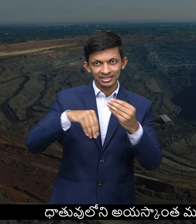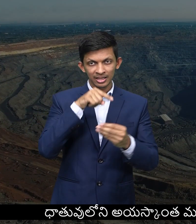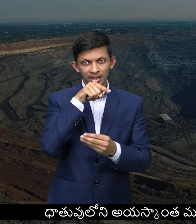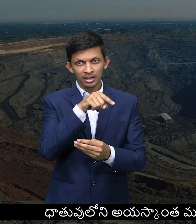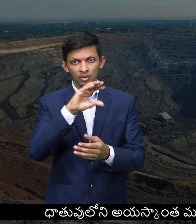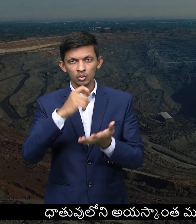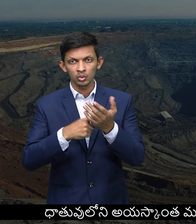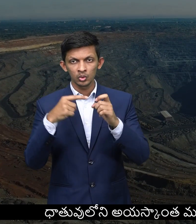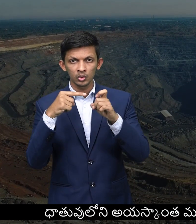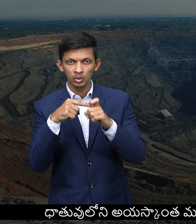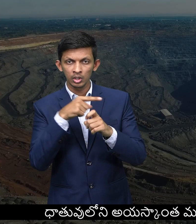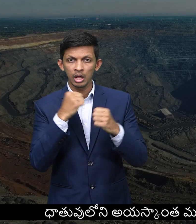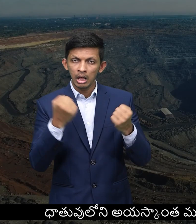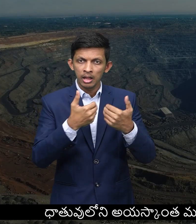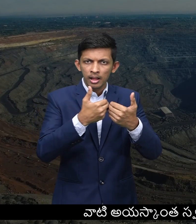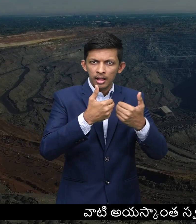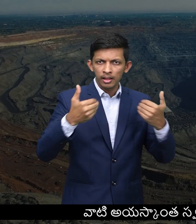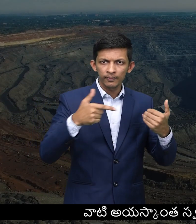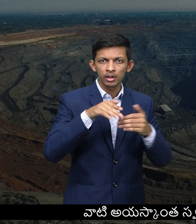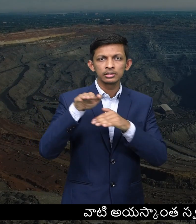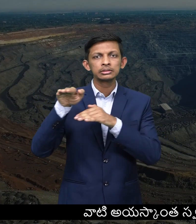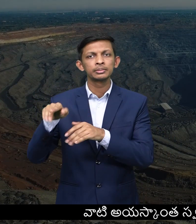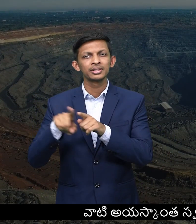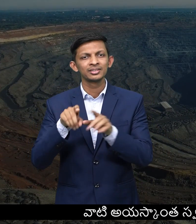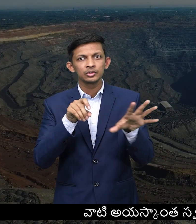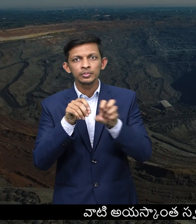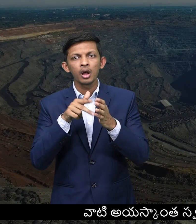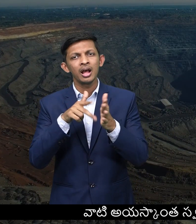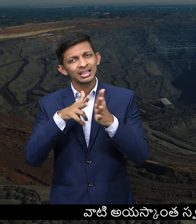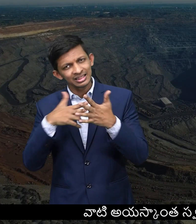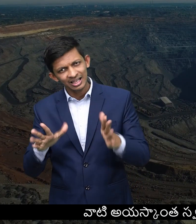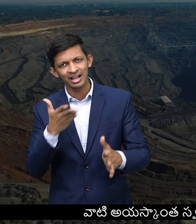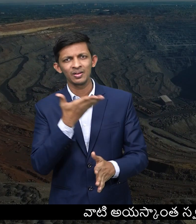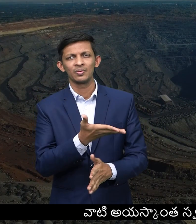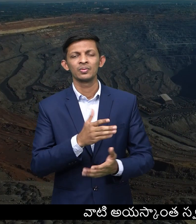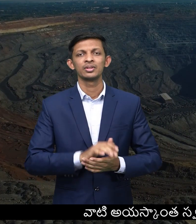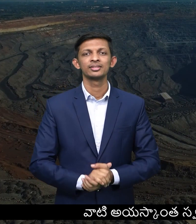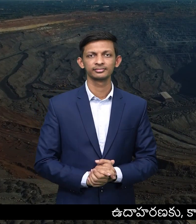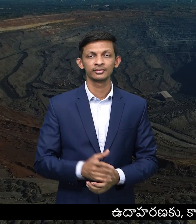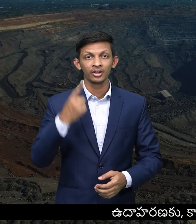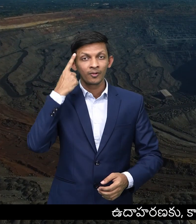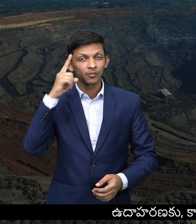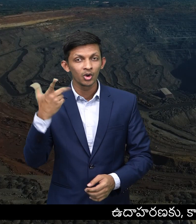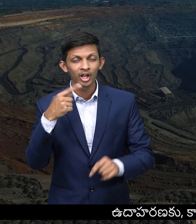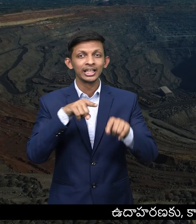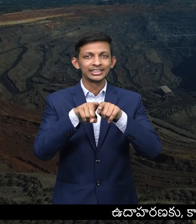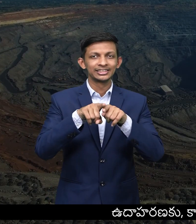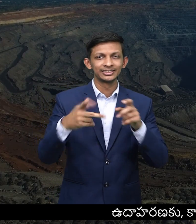మరియు అయస్కాంత పదార్థాలను వాటి అయస్కాంత స్వభావాన్ని బట్టి వేరుచేయవచ్చు.